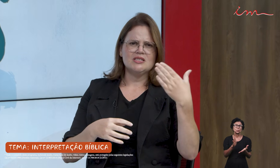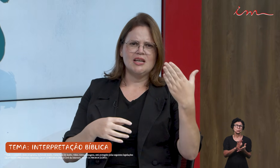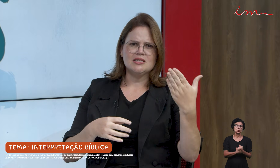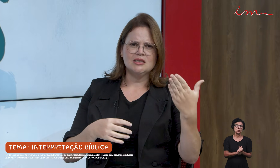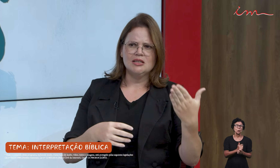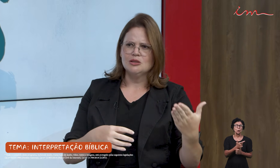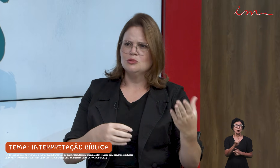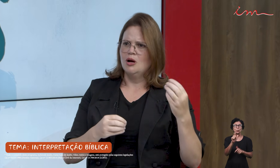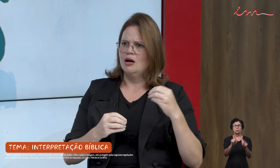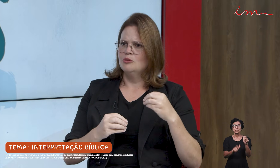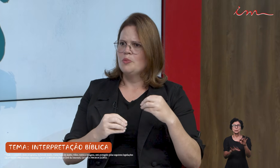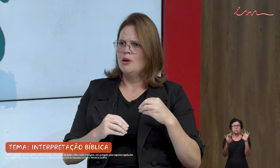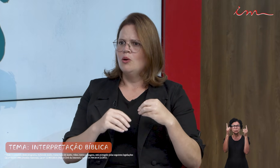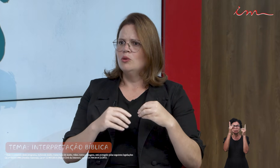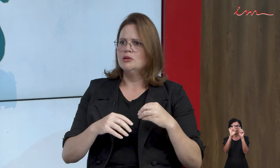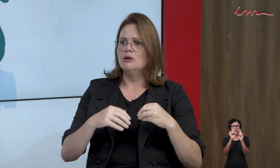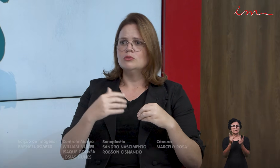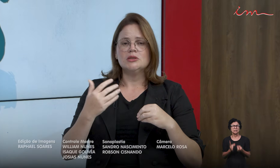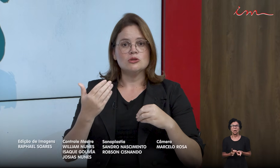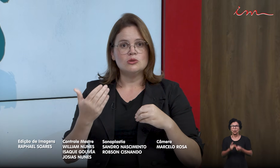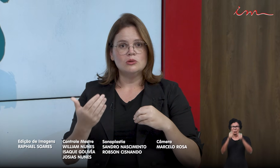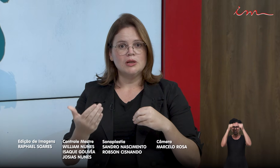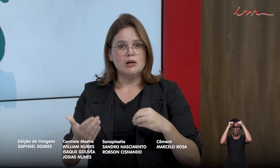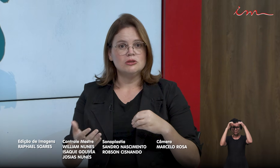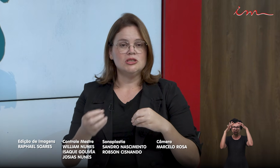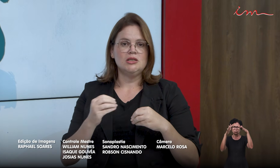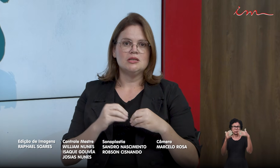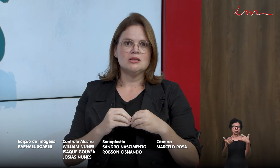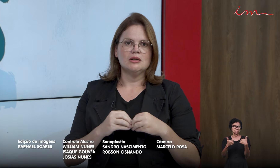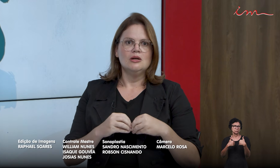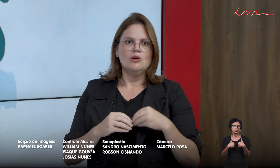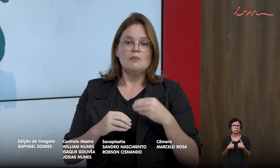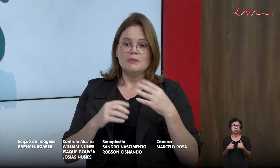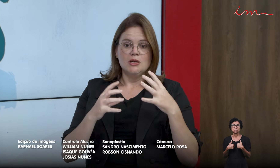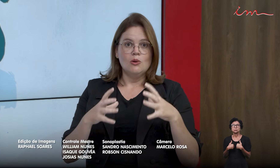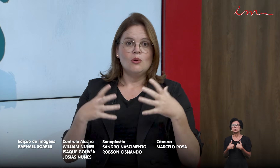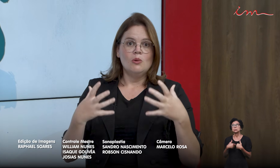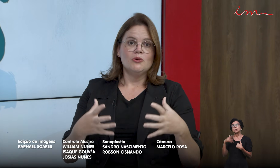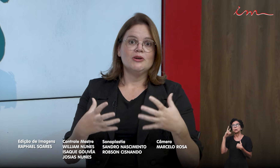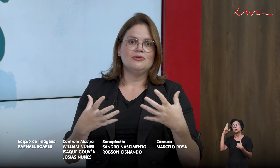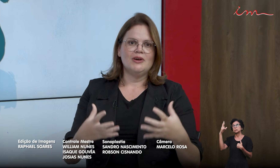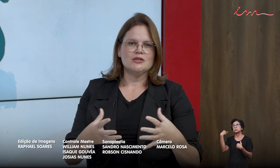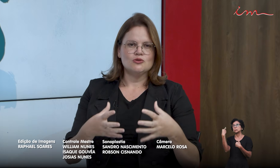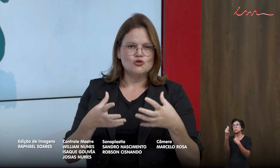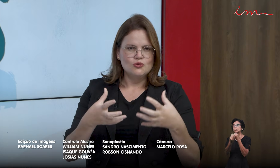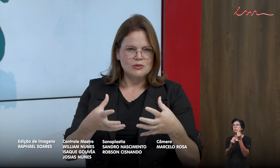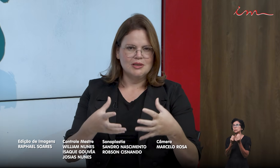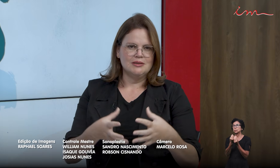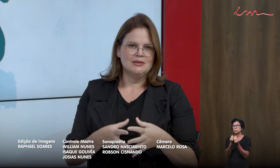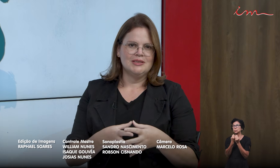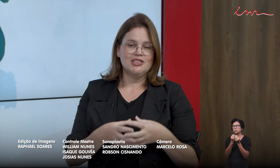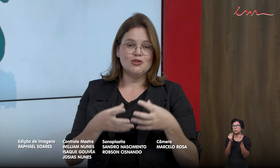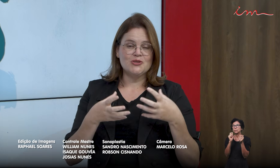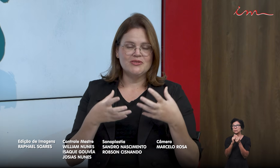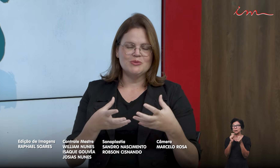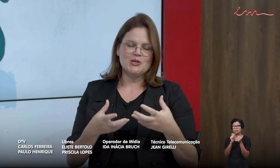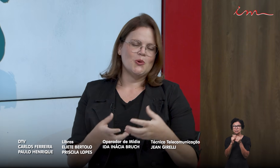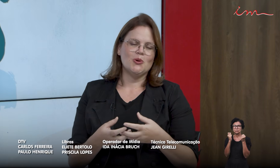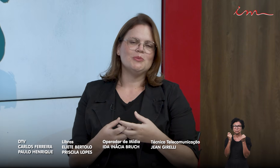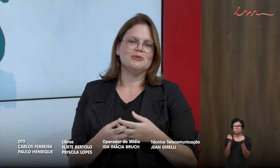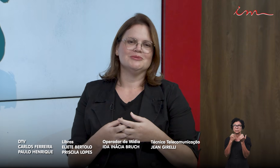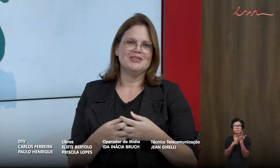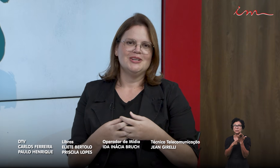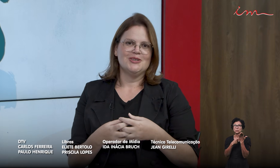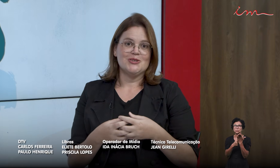uma deficiência intelectual, ou tem algum transtorno, é autista. Senhor, como que eu faço? Juntem. Gente, nós vivemos